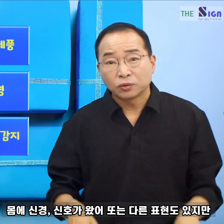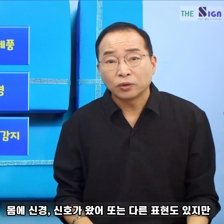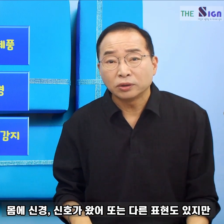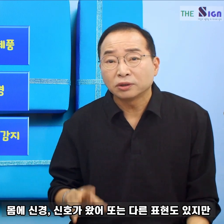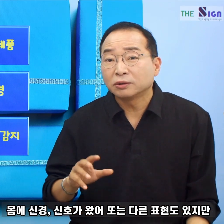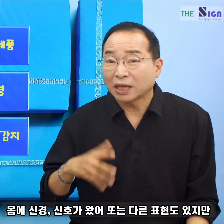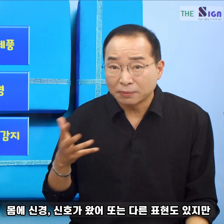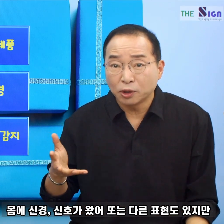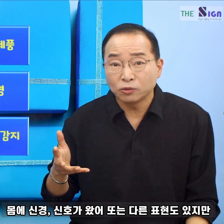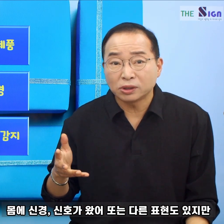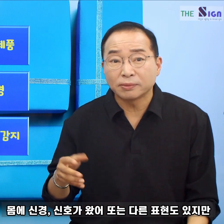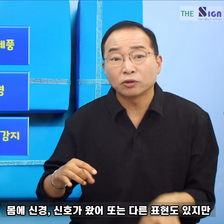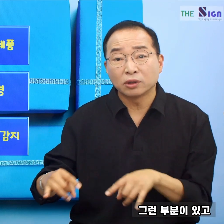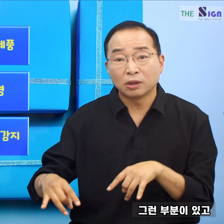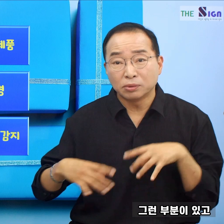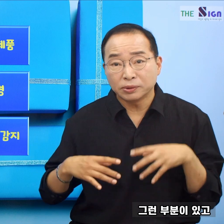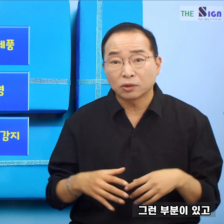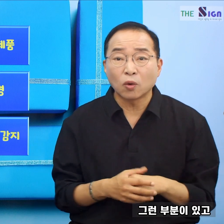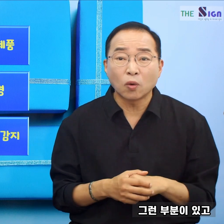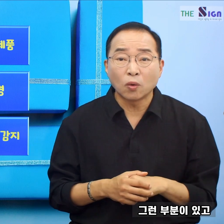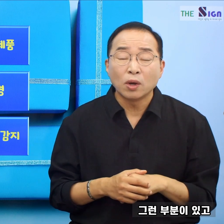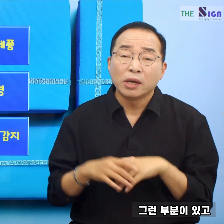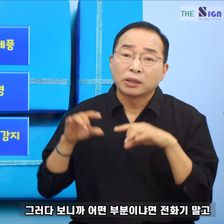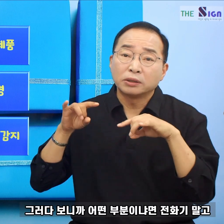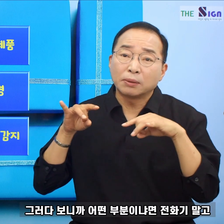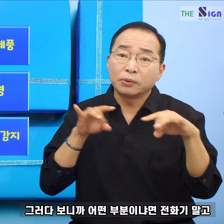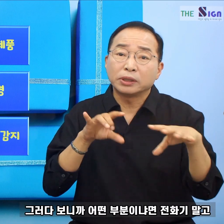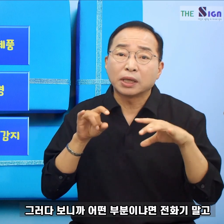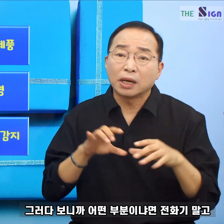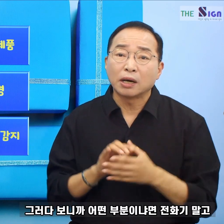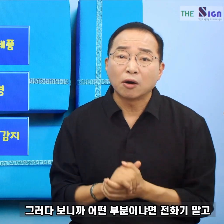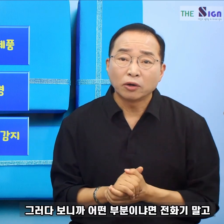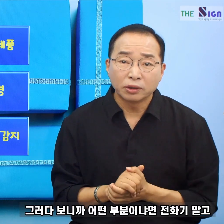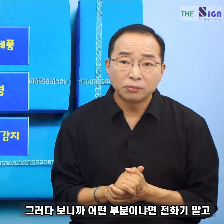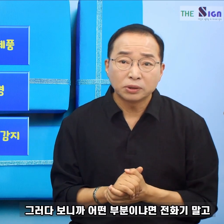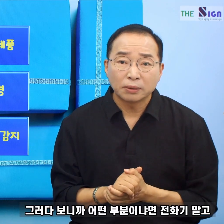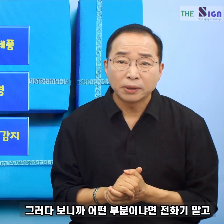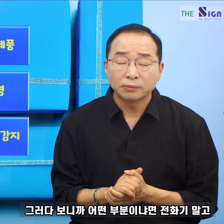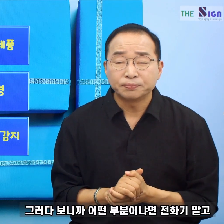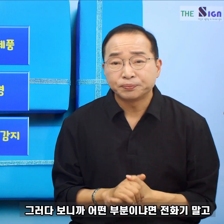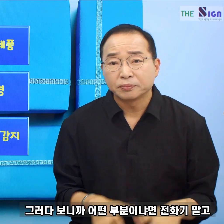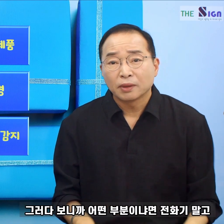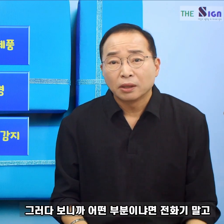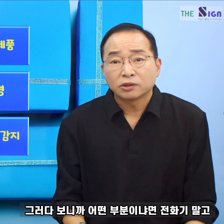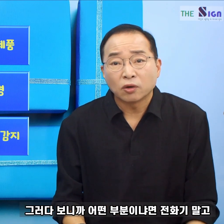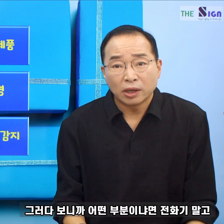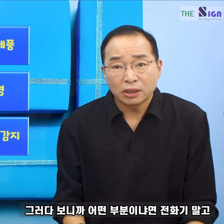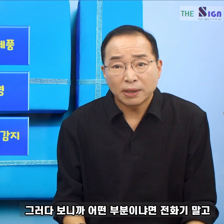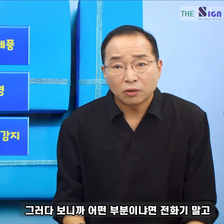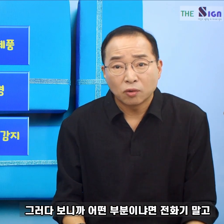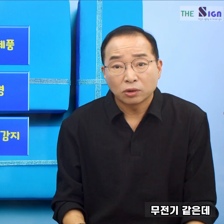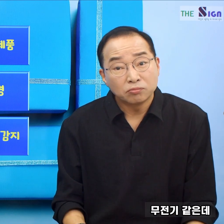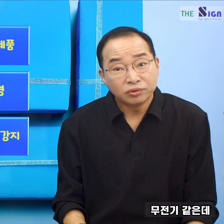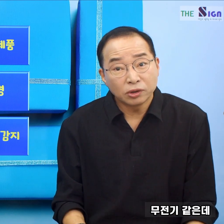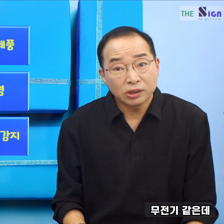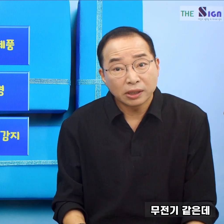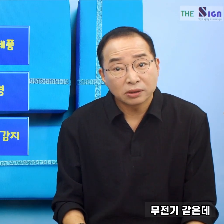또는 그 다른 표현도 있지만 어떤 그런 부분이 있고, 그러다 보니까 어떤 분이냐면 전화기 말고 어떤 무전기